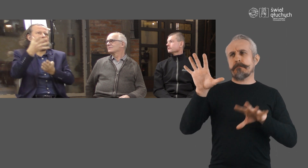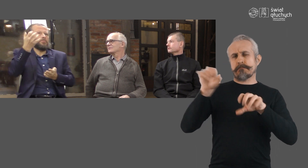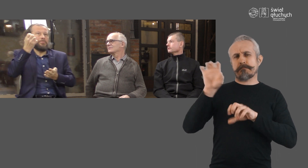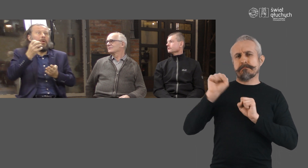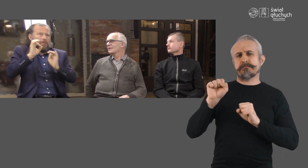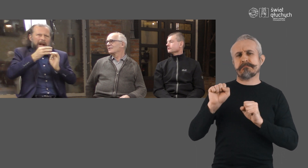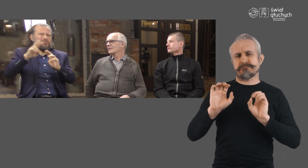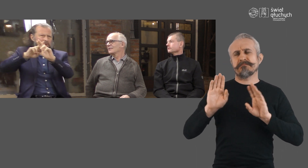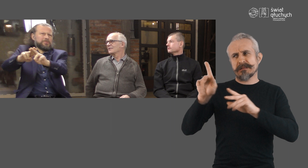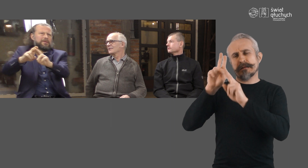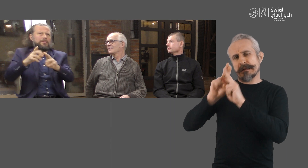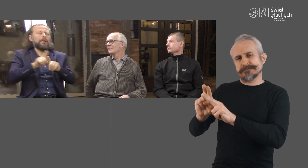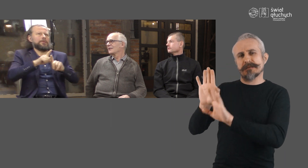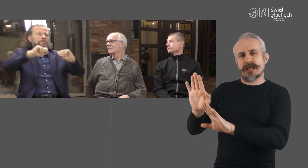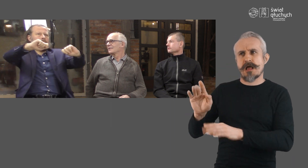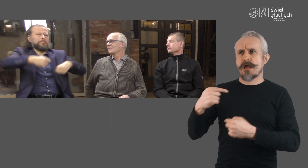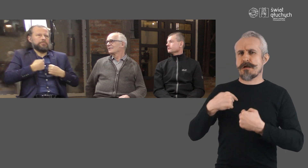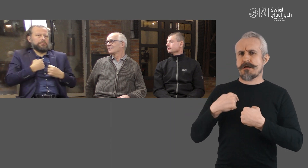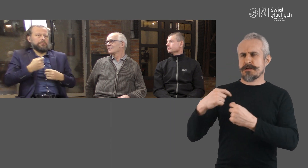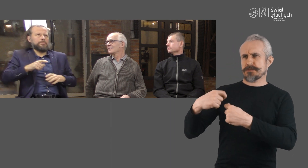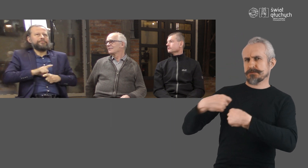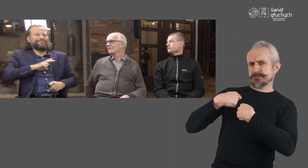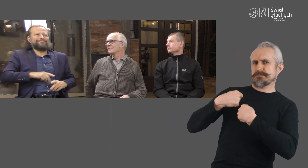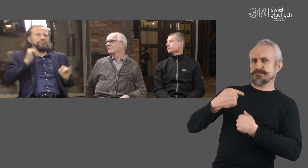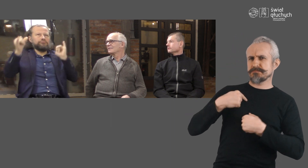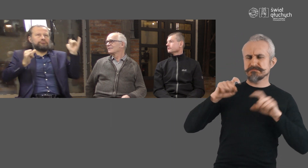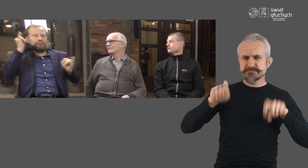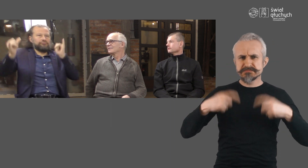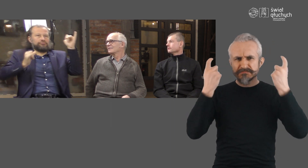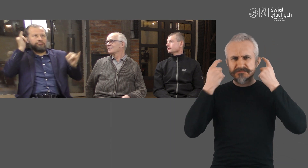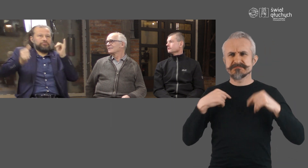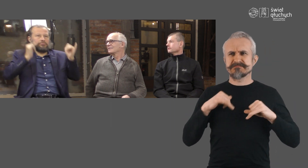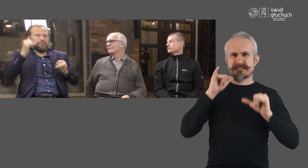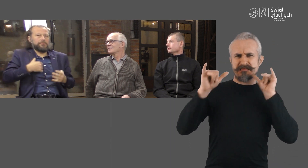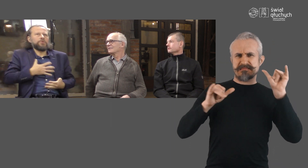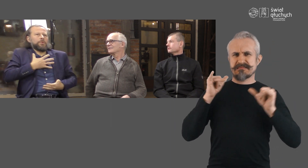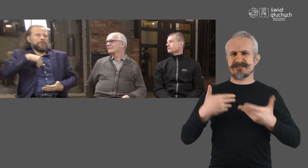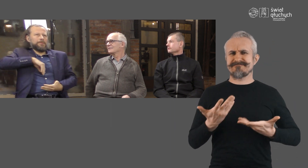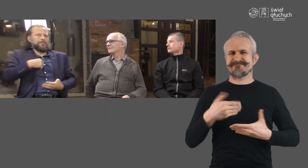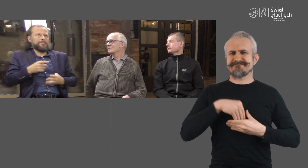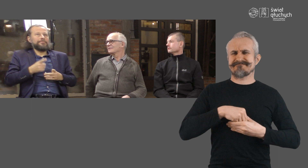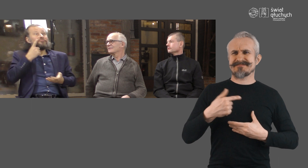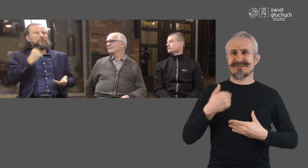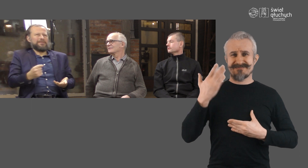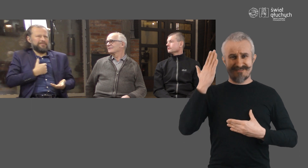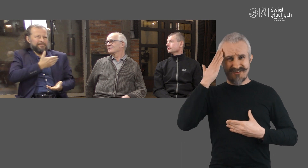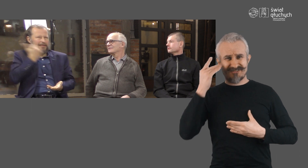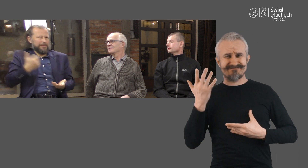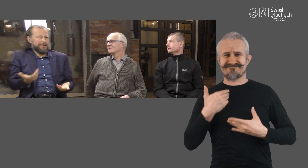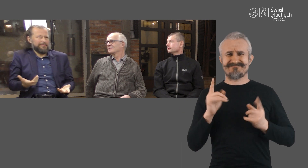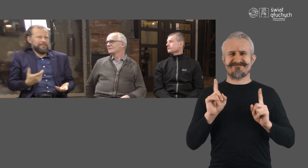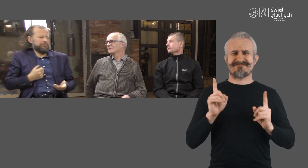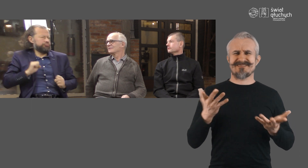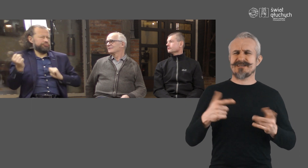osoby niedosłyszące, może im to pomóc, ale mnie zmuszano i tak naprawdę, no jak ja się